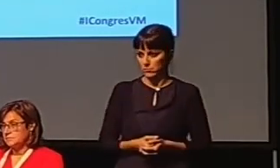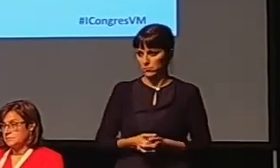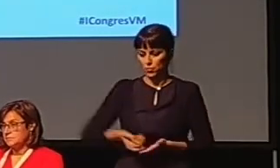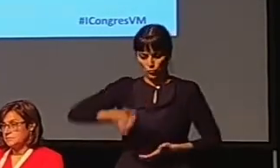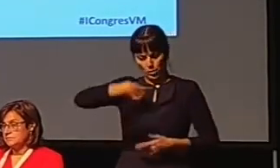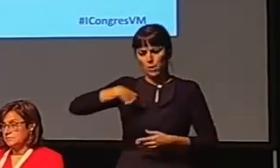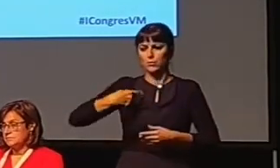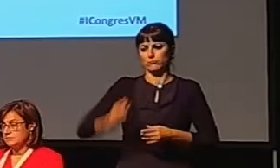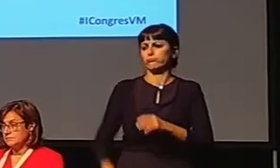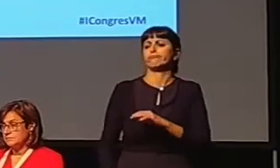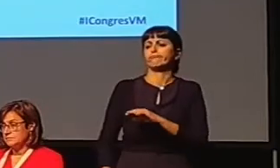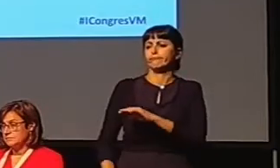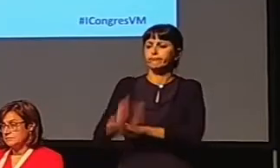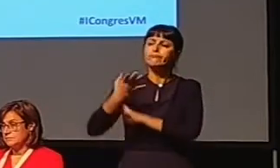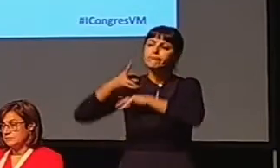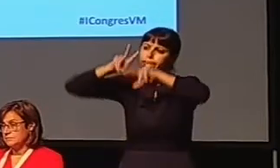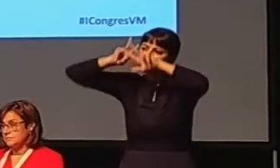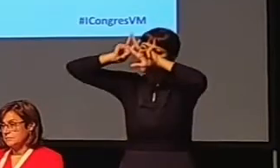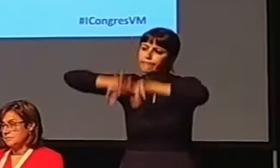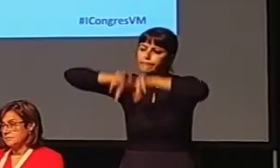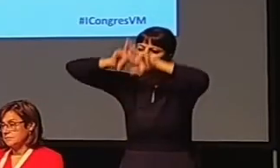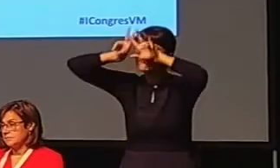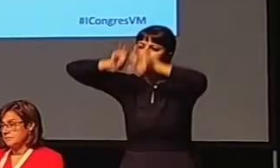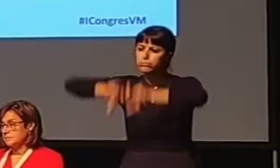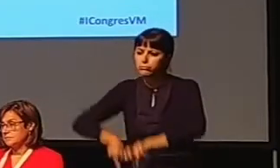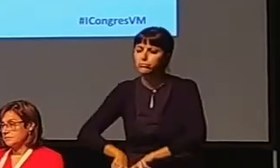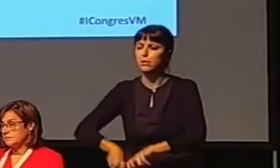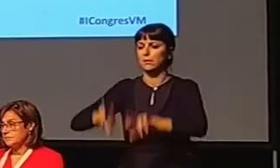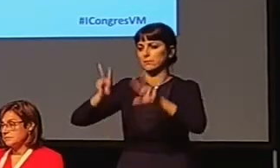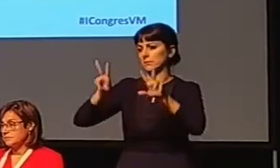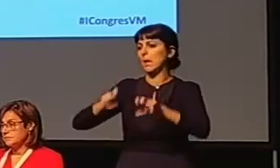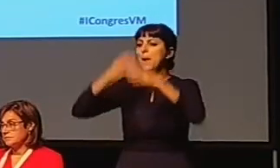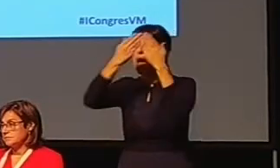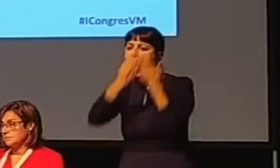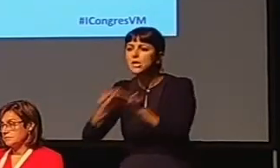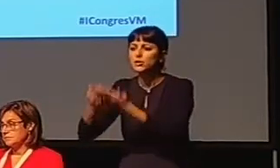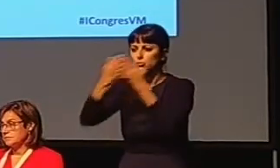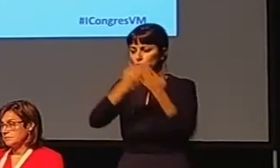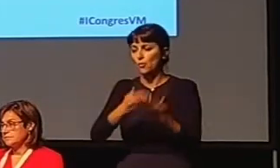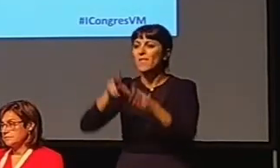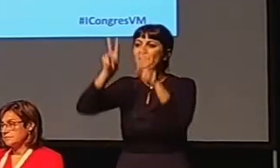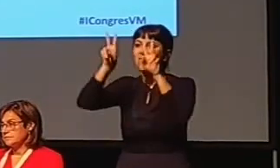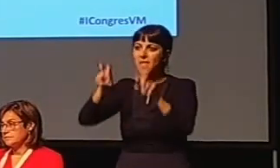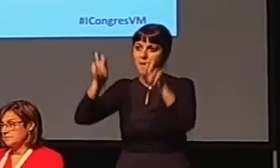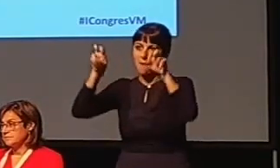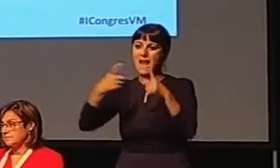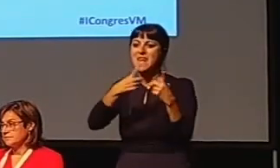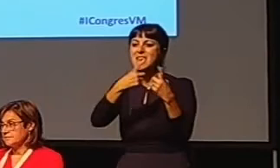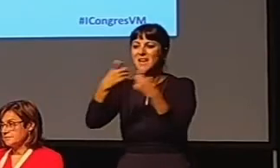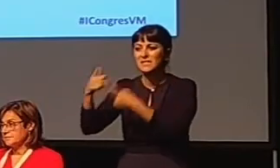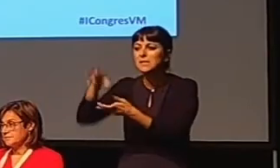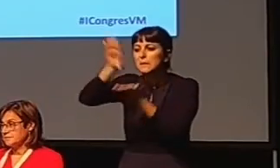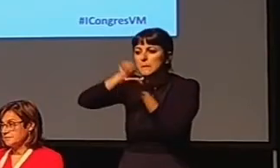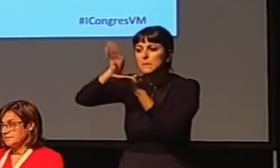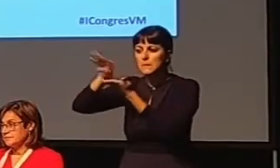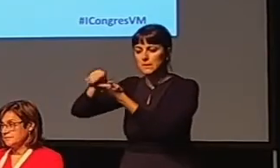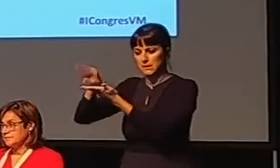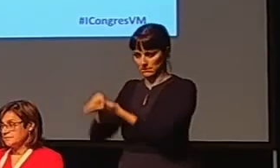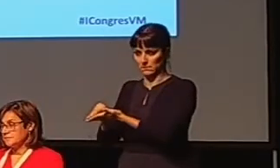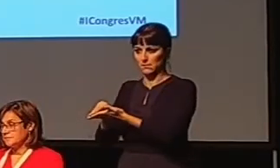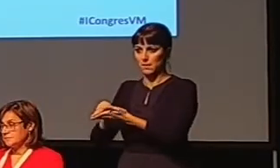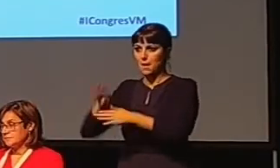mega estudi en el que assenyalàvem o recollíem la necessitat, no? de poder